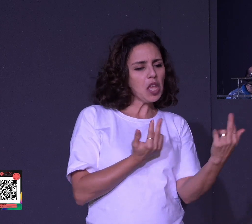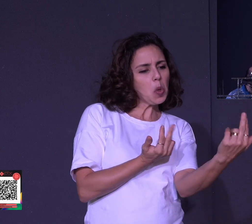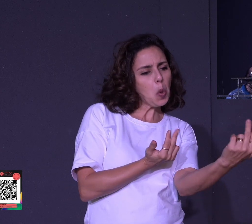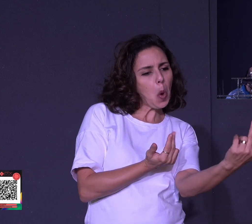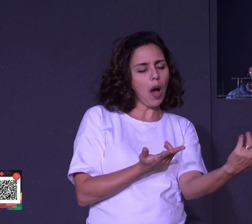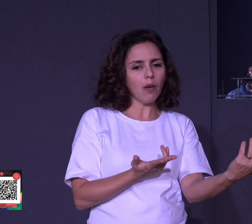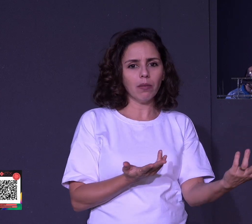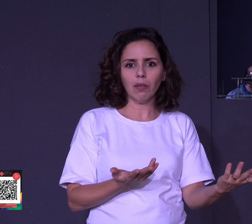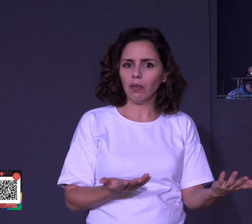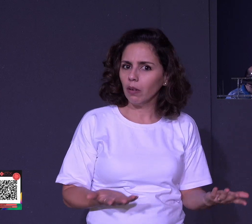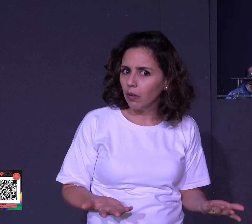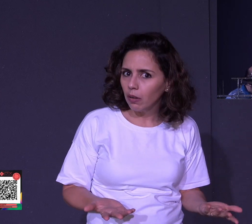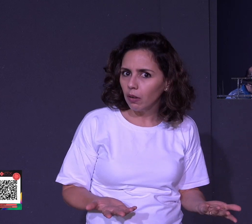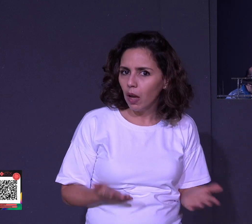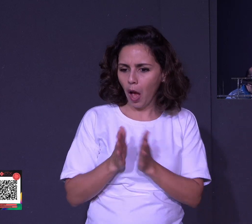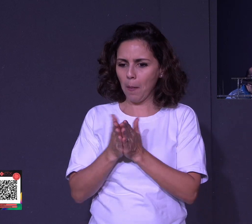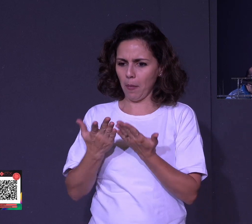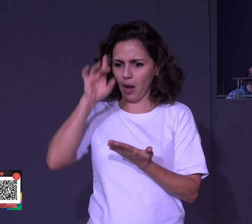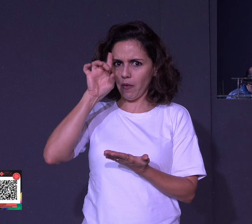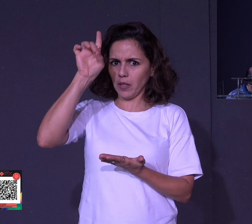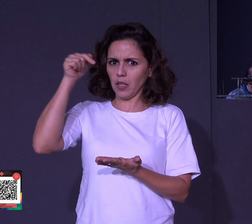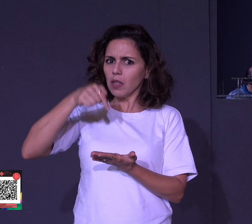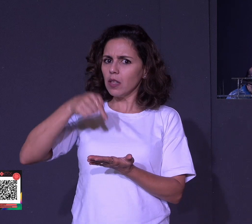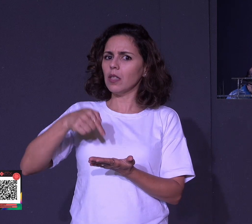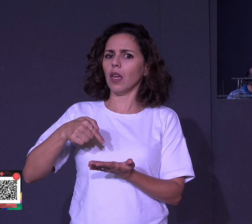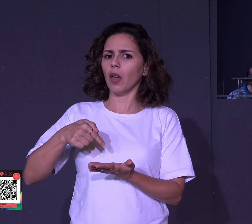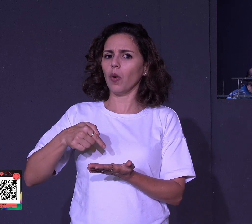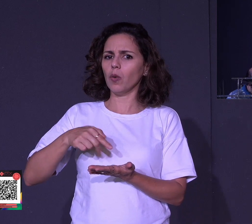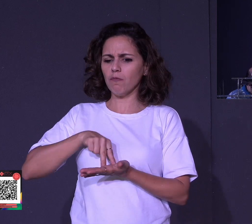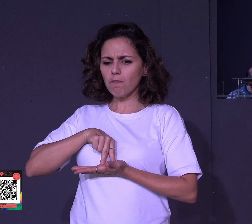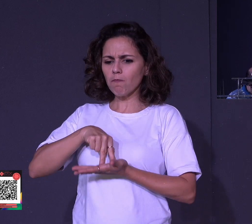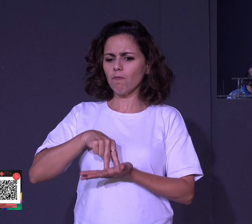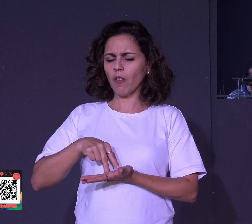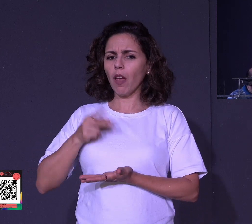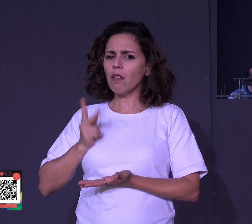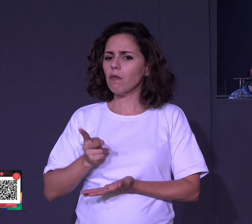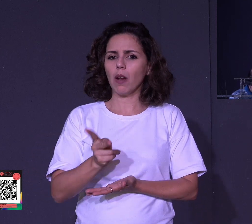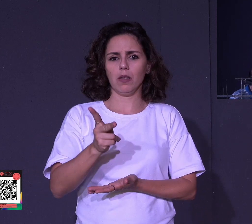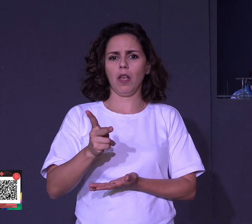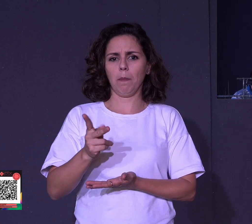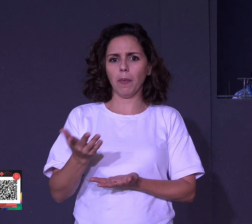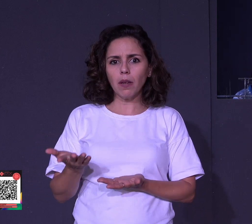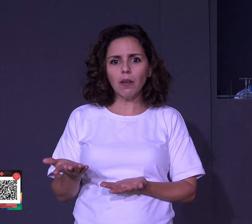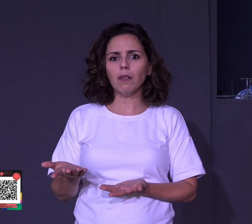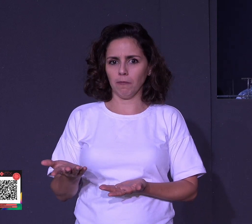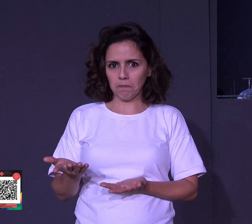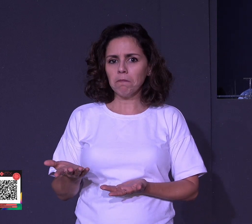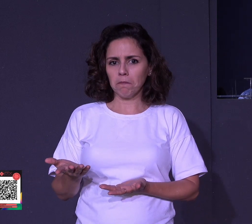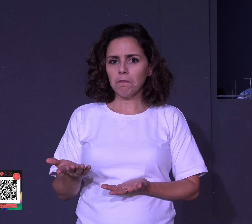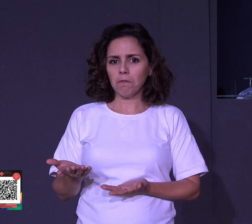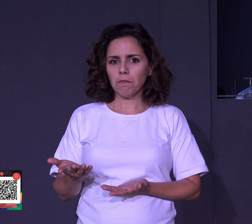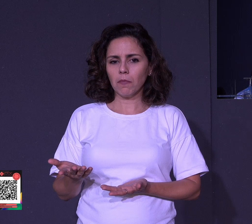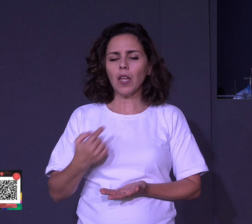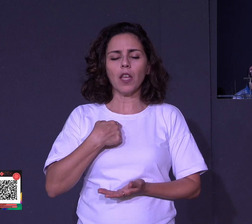para sempre, irmão. Ela não muda não. E eu quero lhe explicar aqui em Romanos 12, verso 2, o significado de duas palavras nesse verso